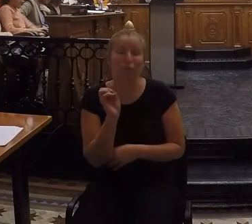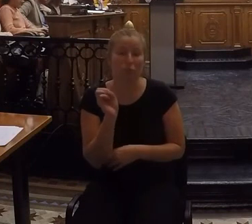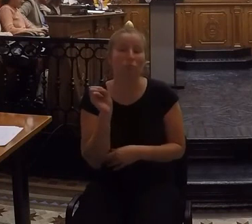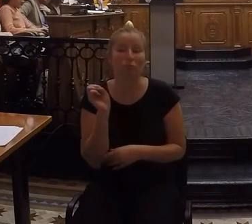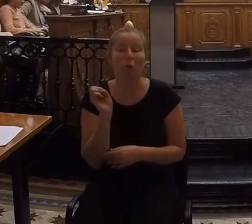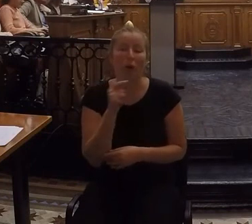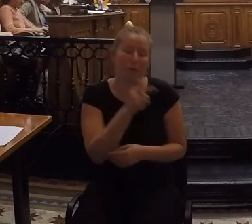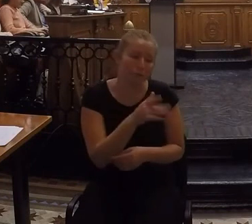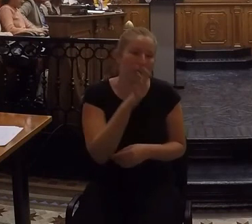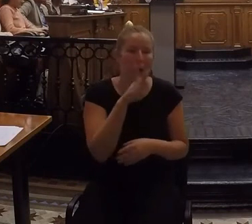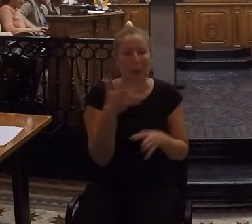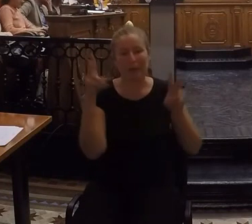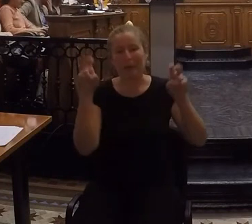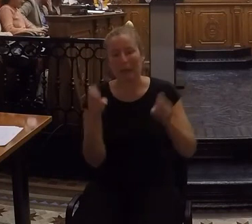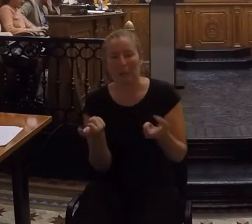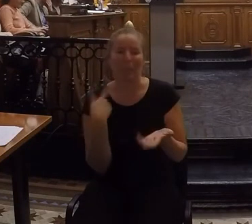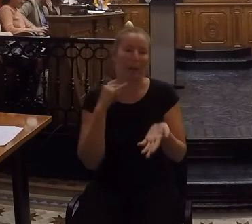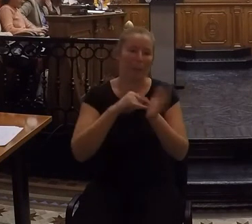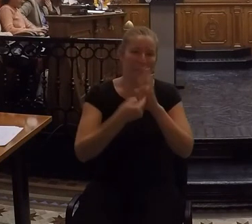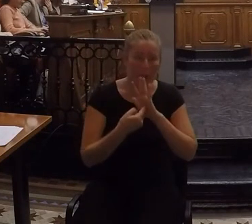que en vez de ponerse a trabajar y ponerse a redactar